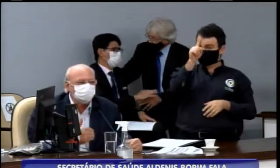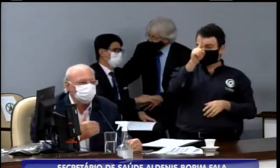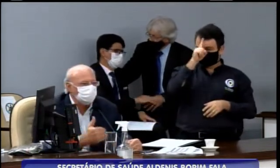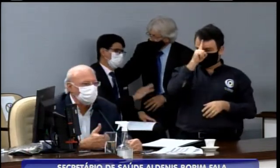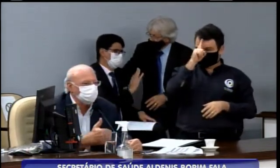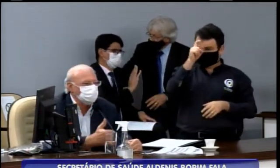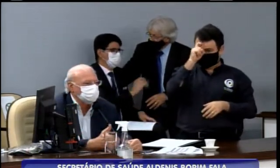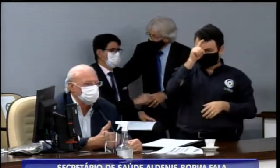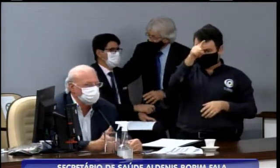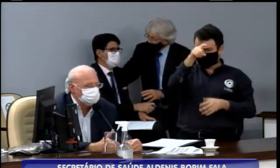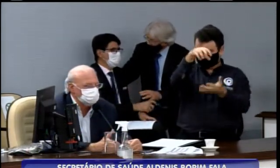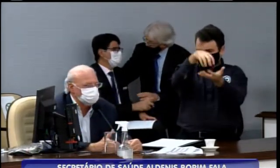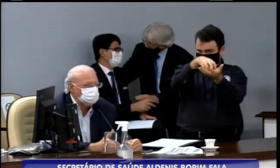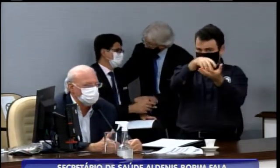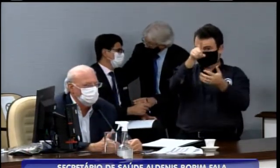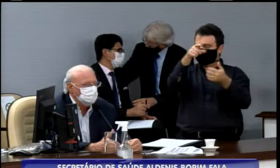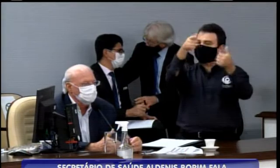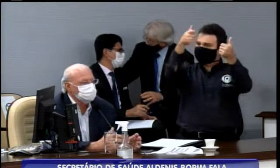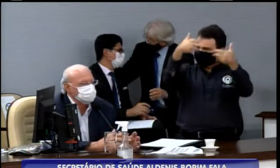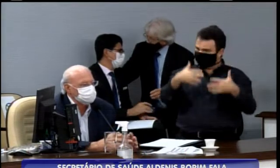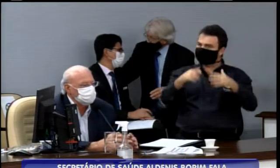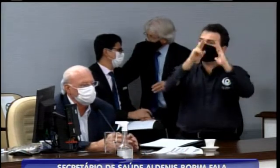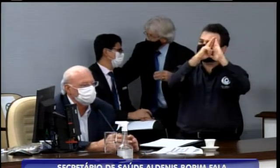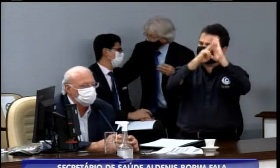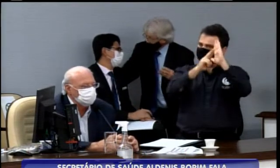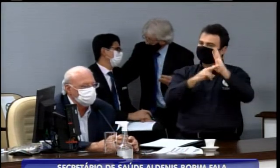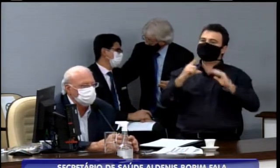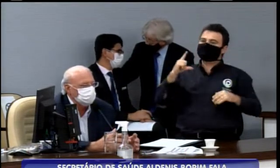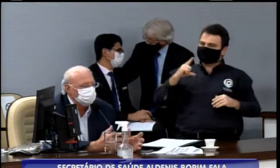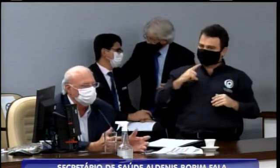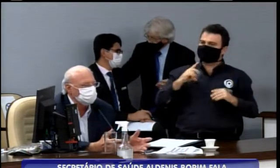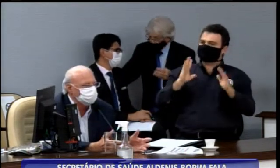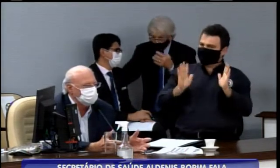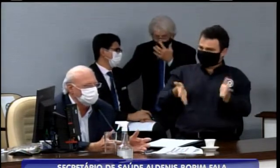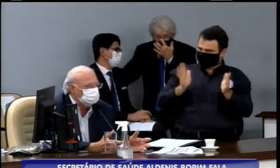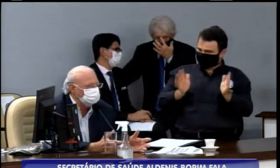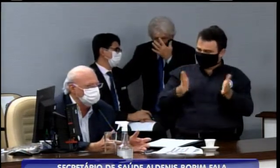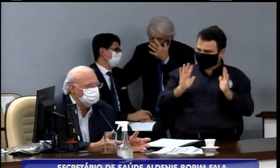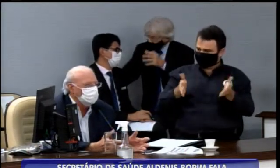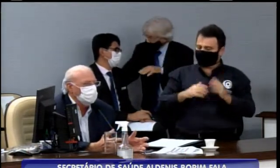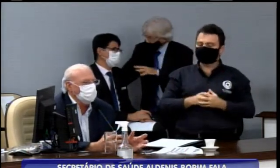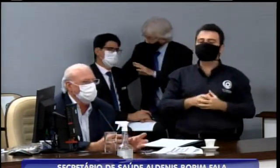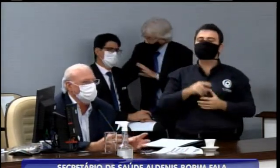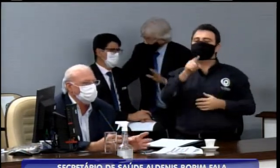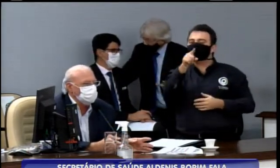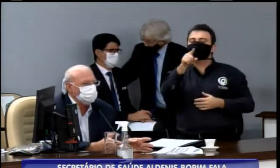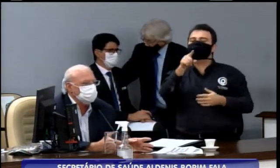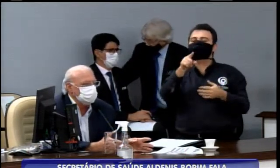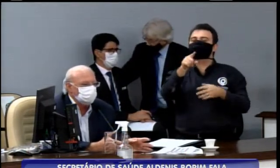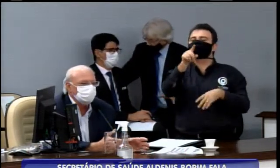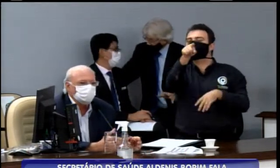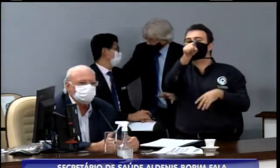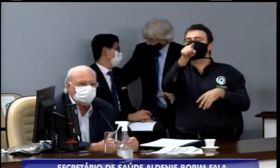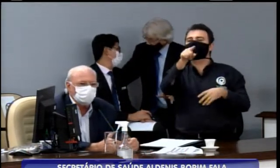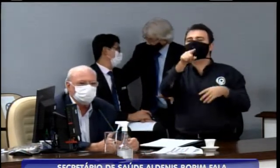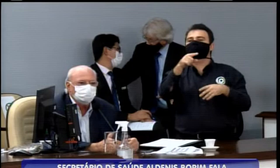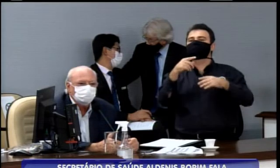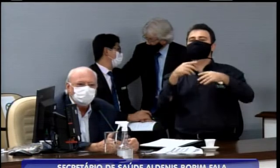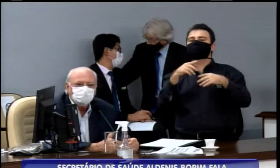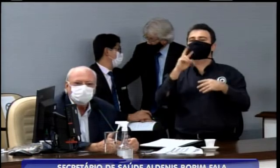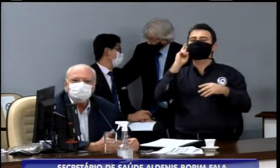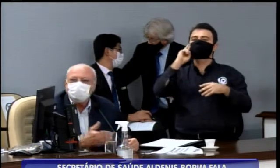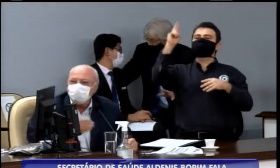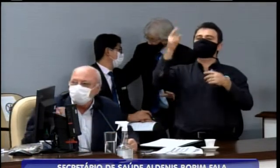parte que fala dessa logística. Seja quem for o ganhador do certame, ele tem que ter um